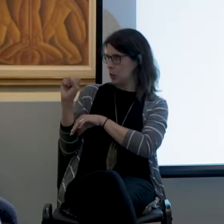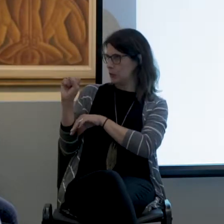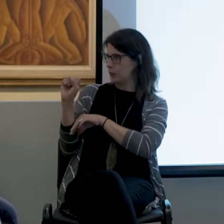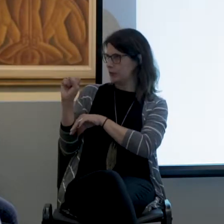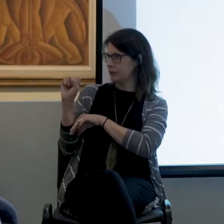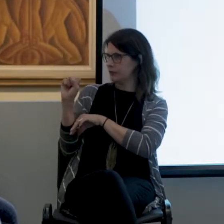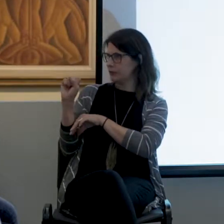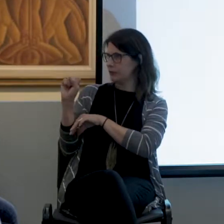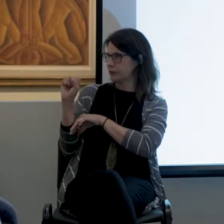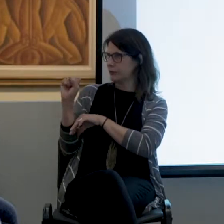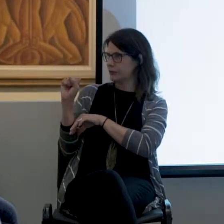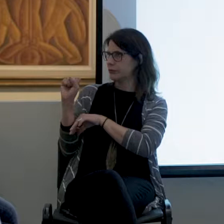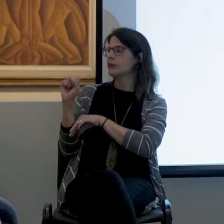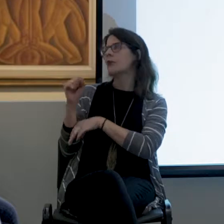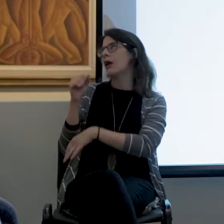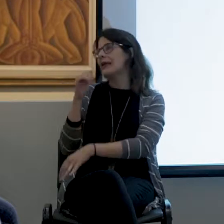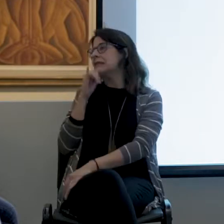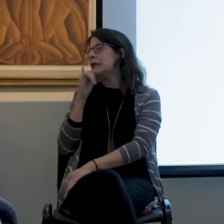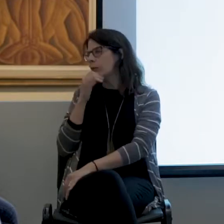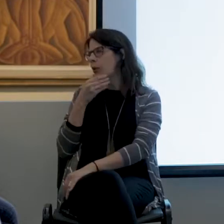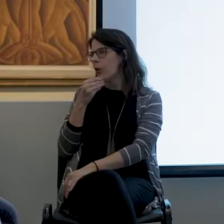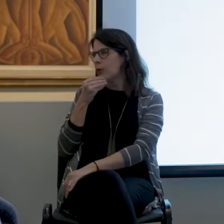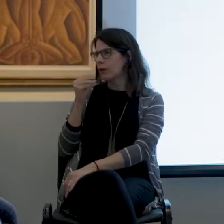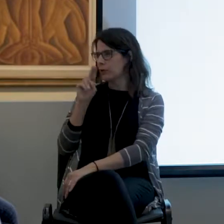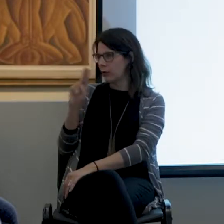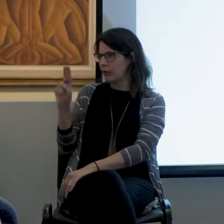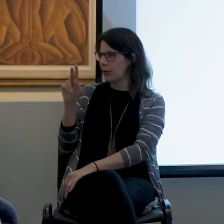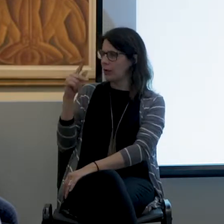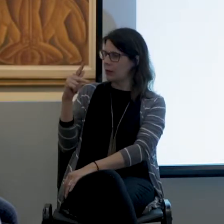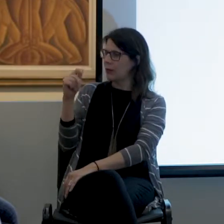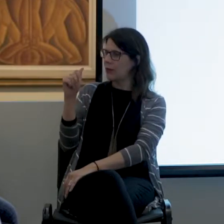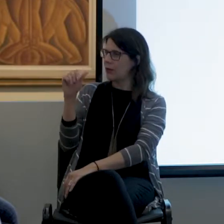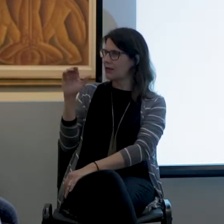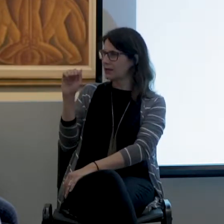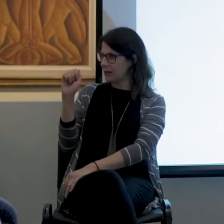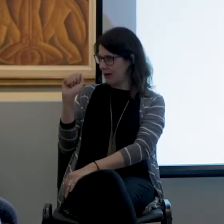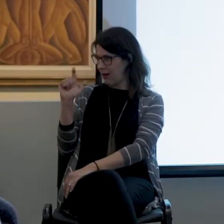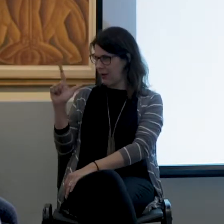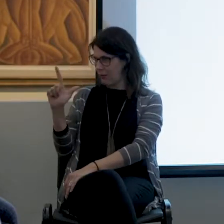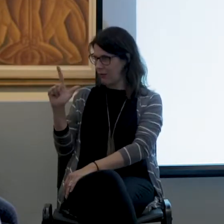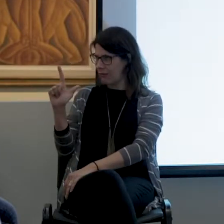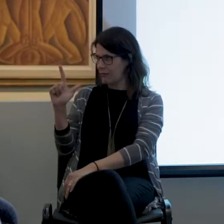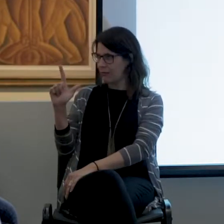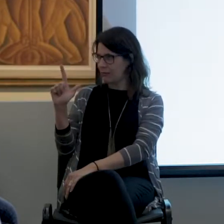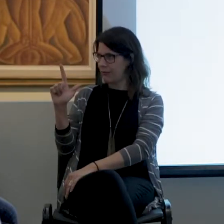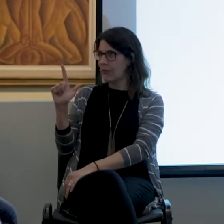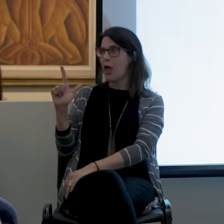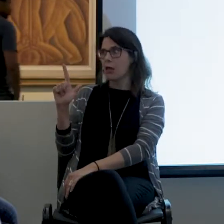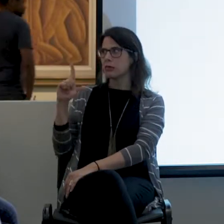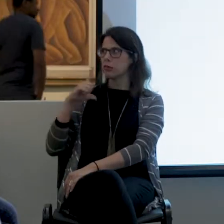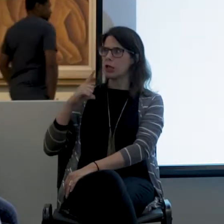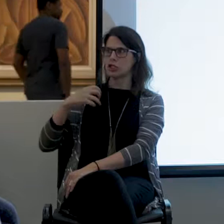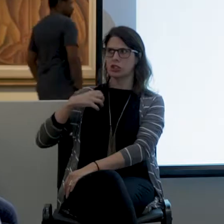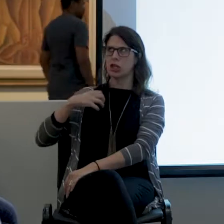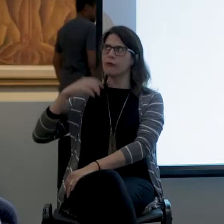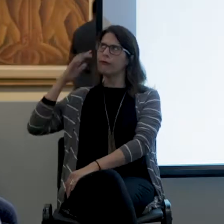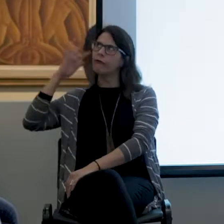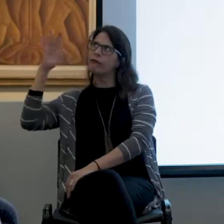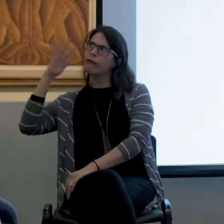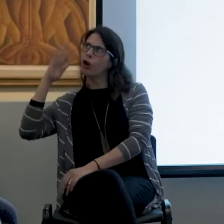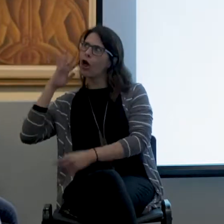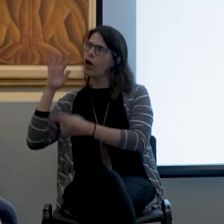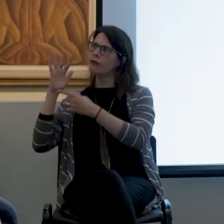podia ser um padre como Pascal, que era um padre jansenista, super radical, mas ao mesmo tempo era filósofo